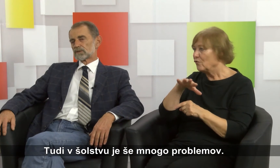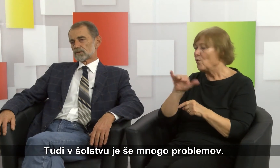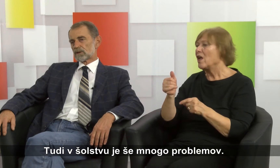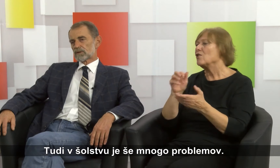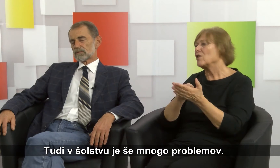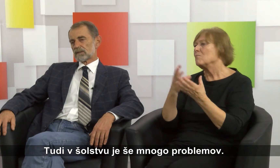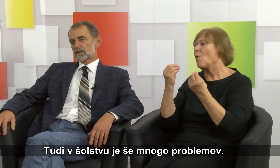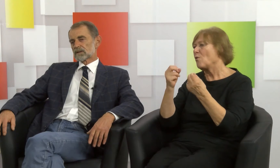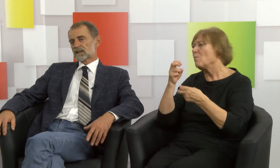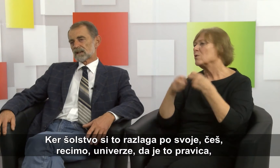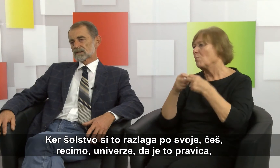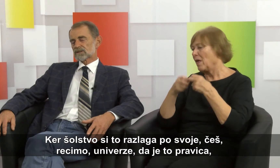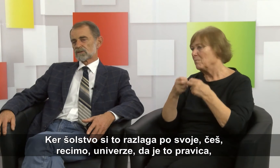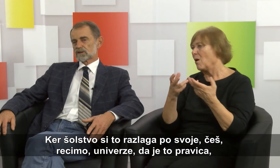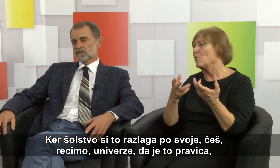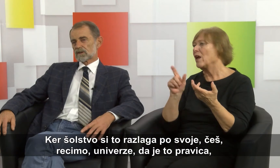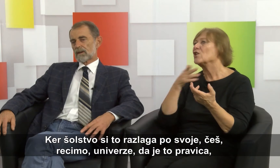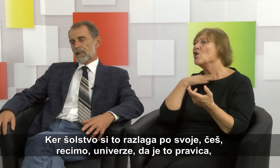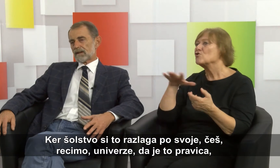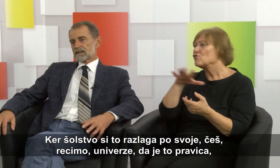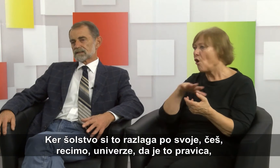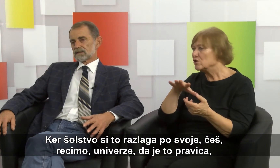mnogo problemov, ker šolstvo si to